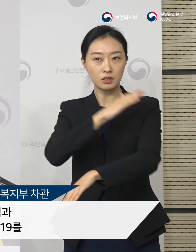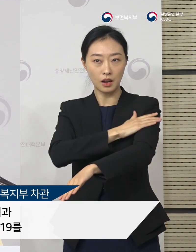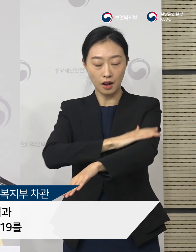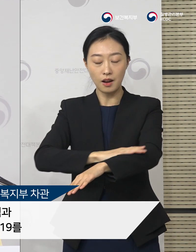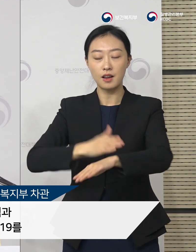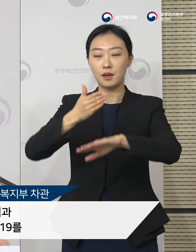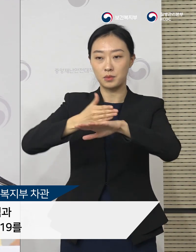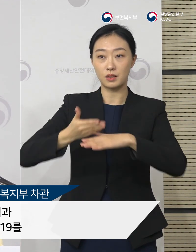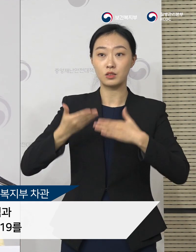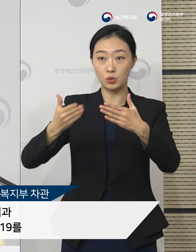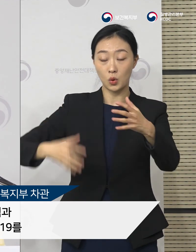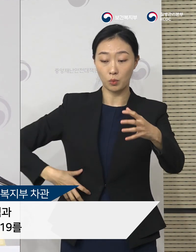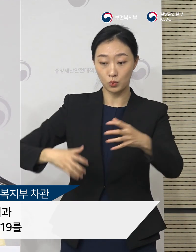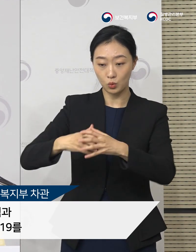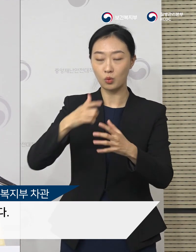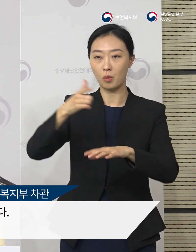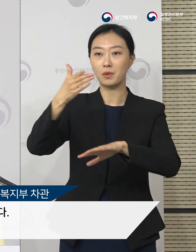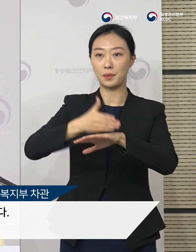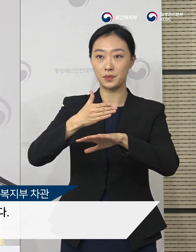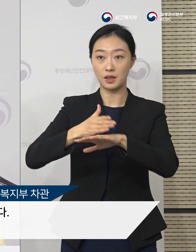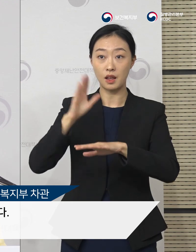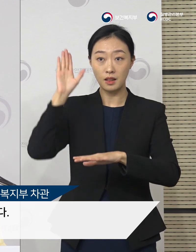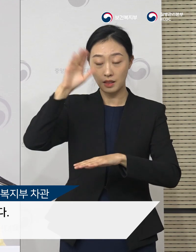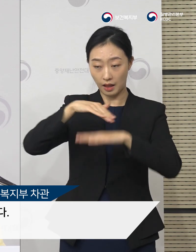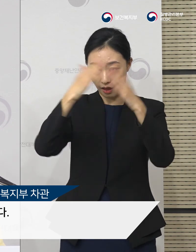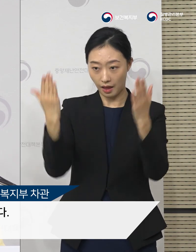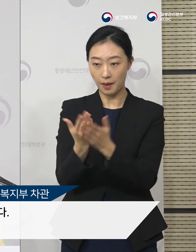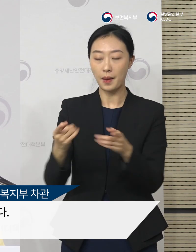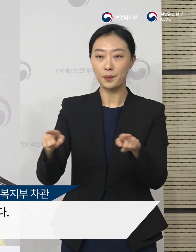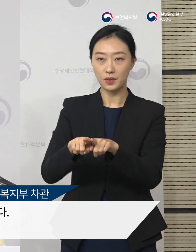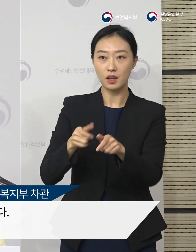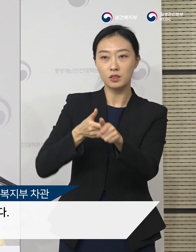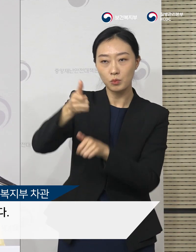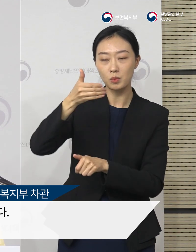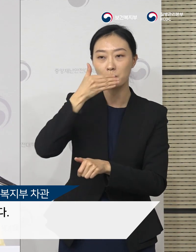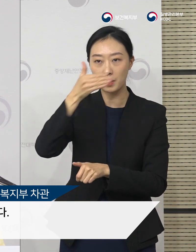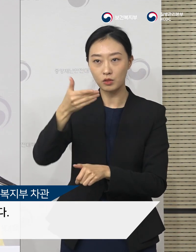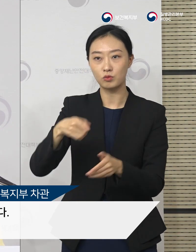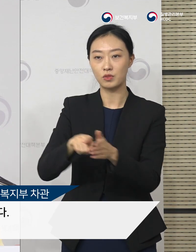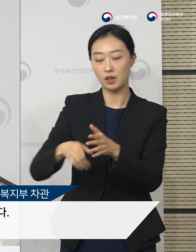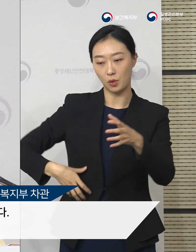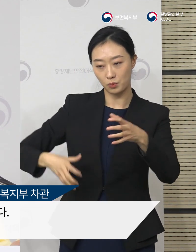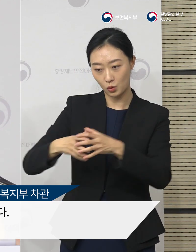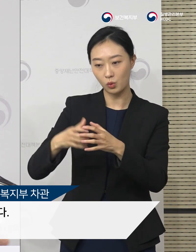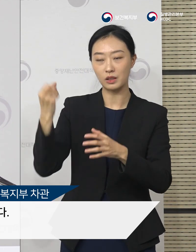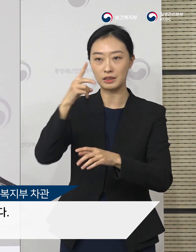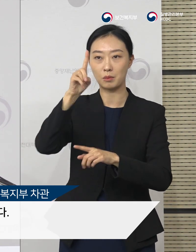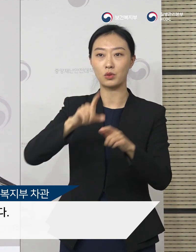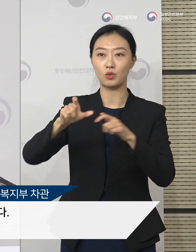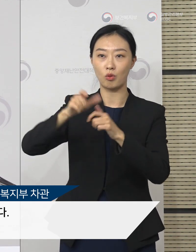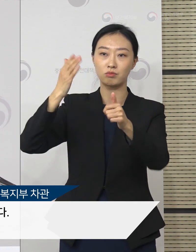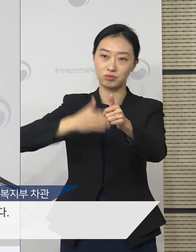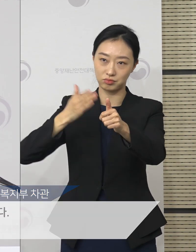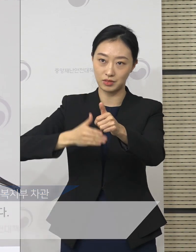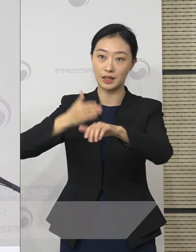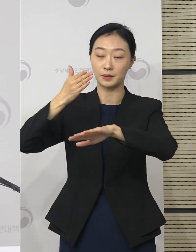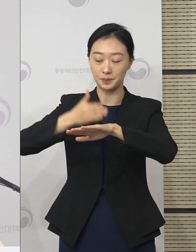함께 힘을 모아 코로나19를 극복할 수 있도록 동참해 주실 것을 당부드립니다. 감사합니다.